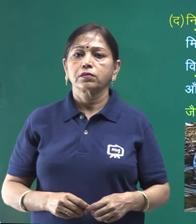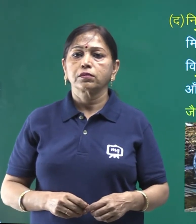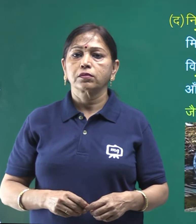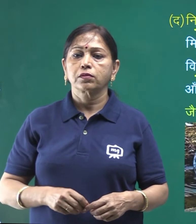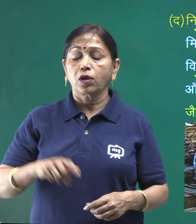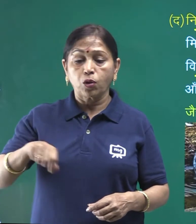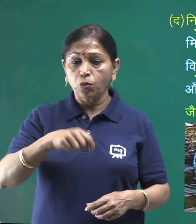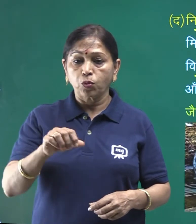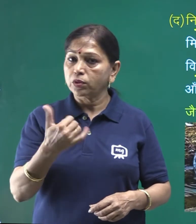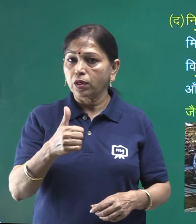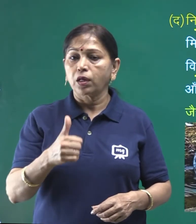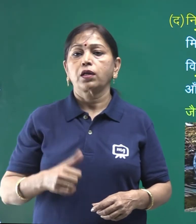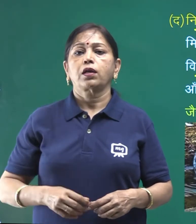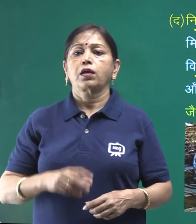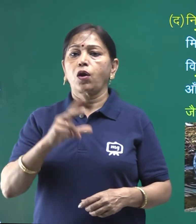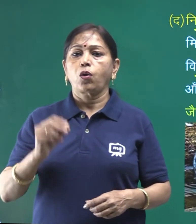अघुलनशील तथा